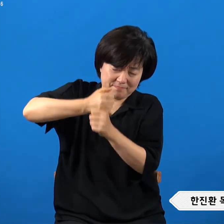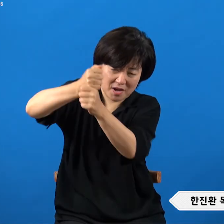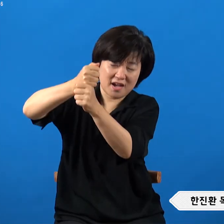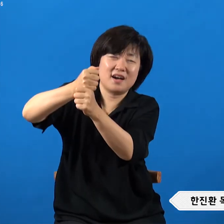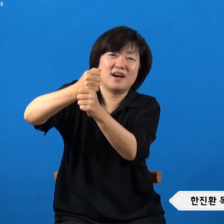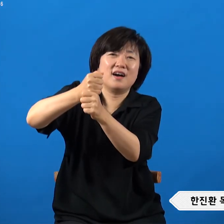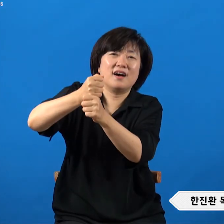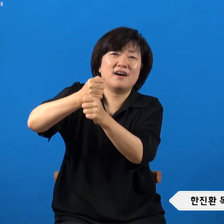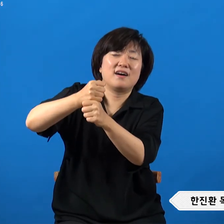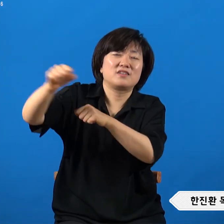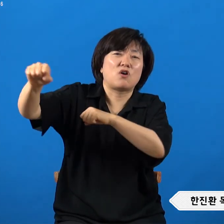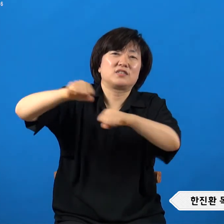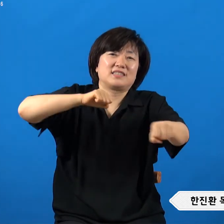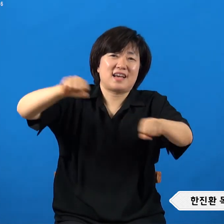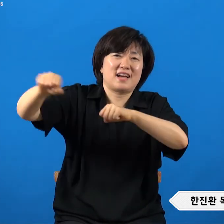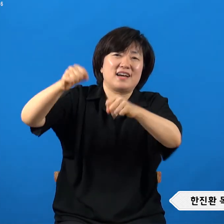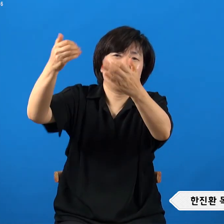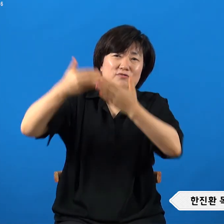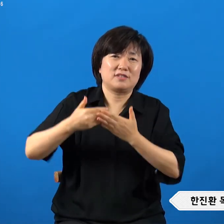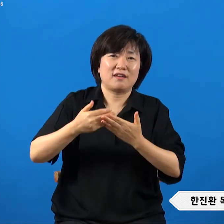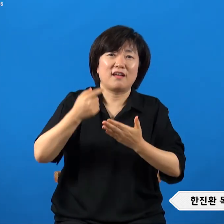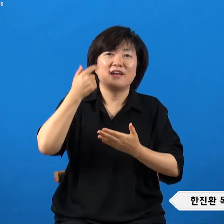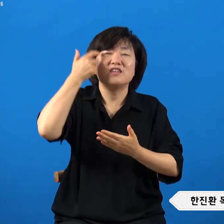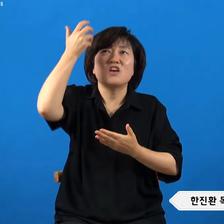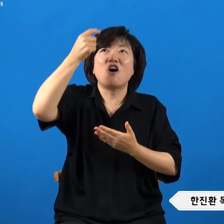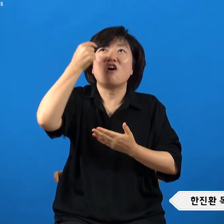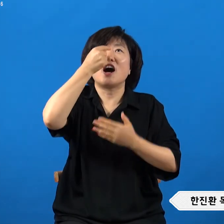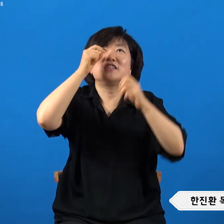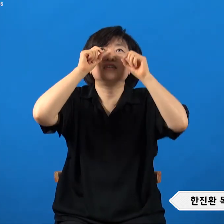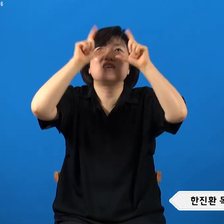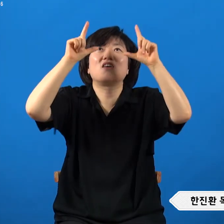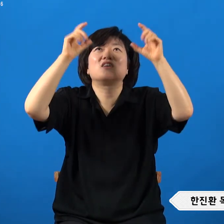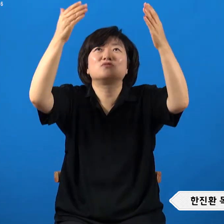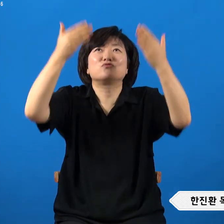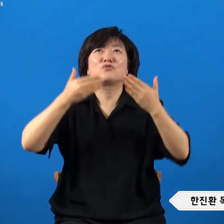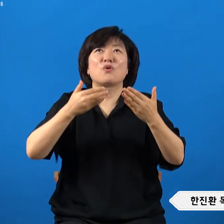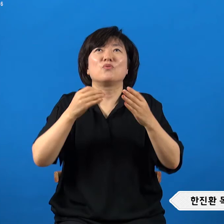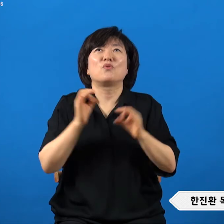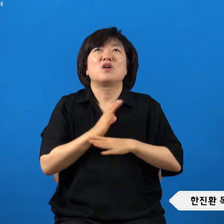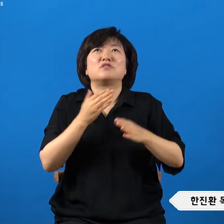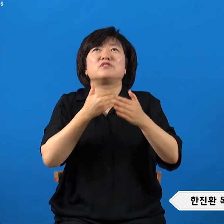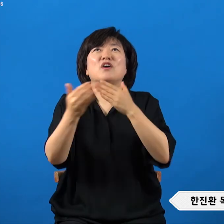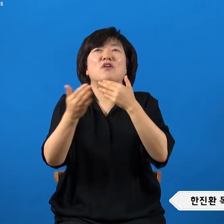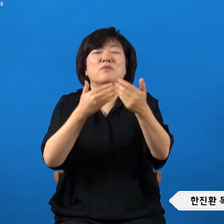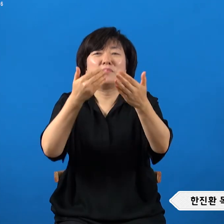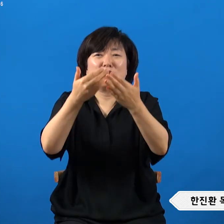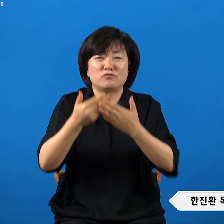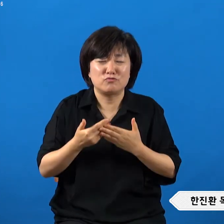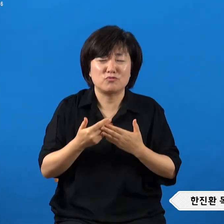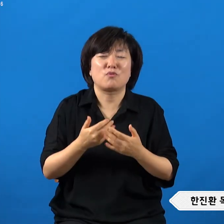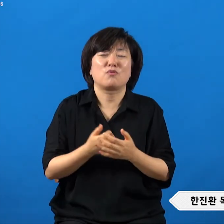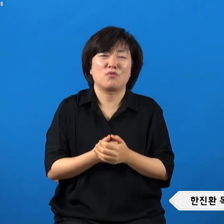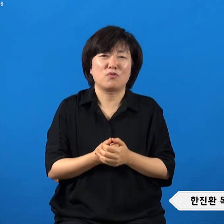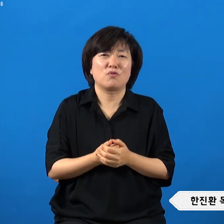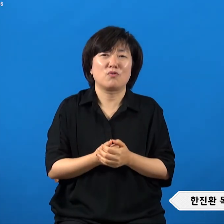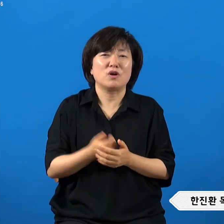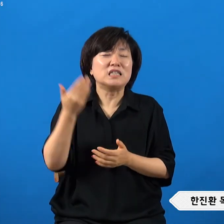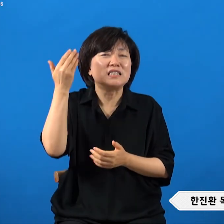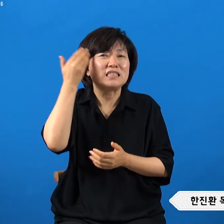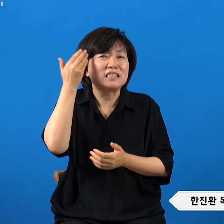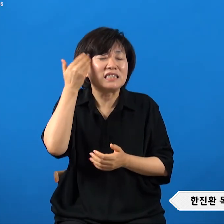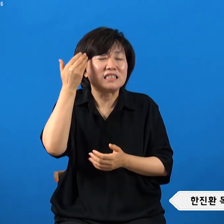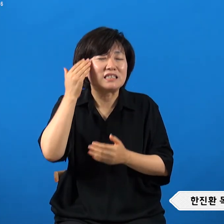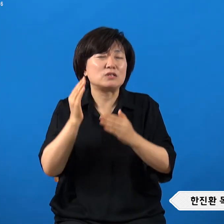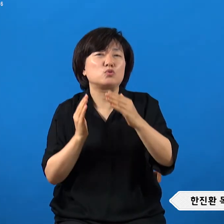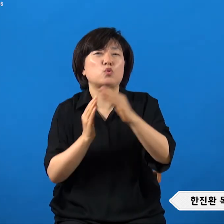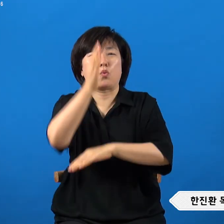역사하시기 시작하십니다. 우리의 영혼도 열어주시고 우리에게 놀라운 체험도 하게 하시고